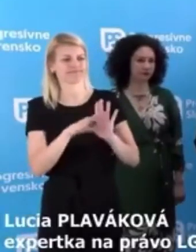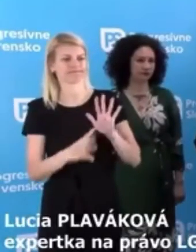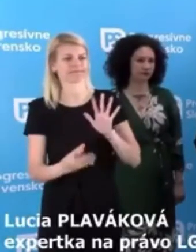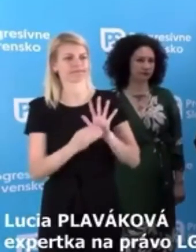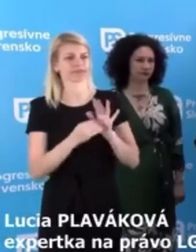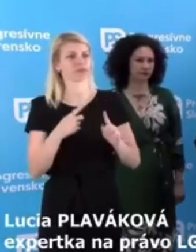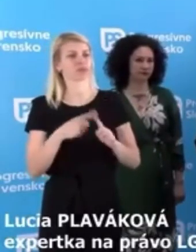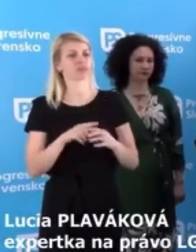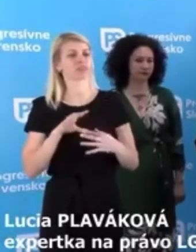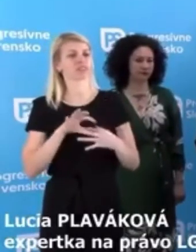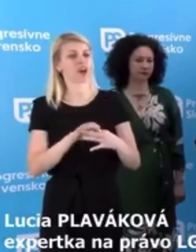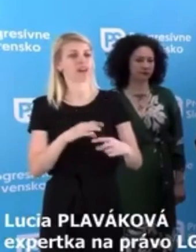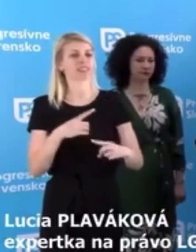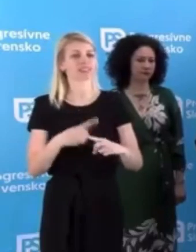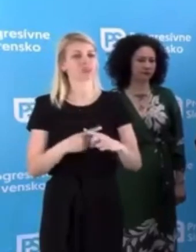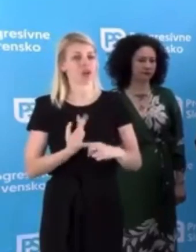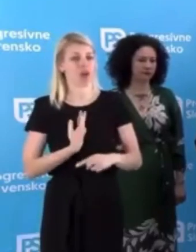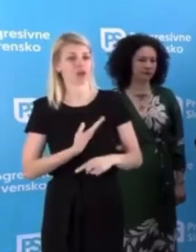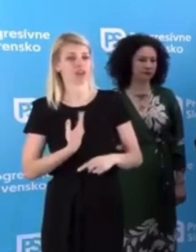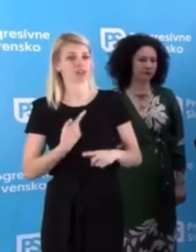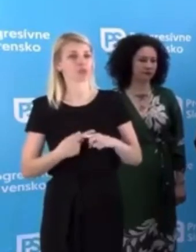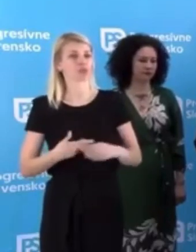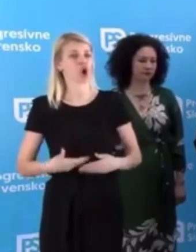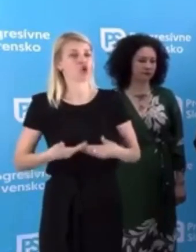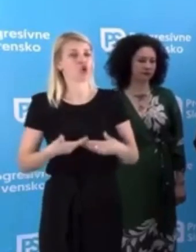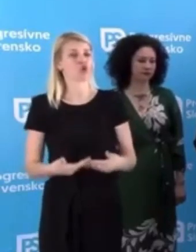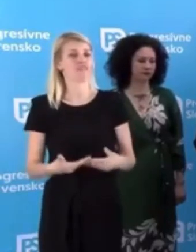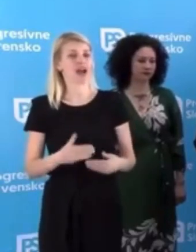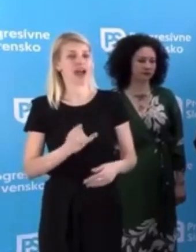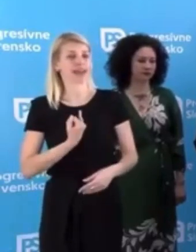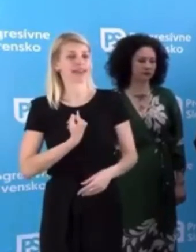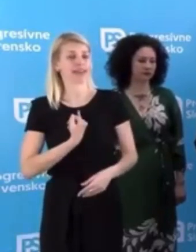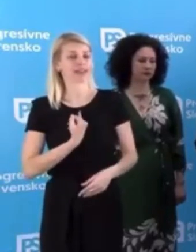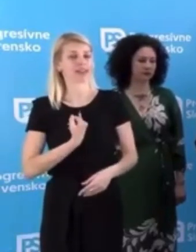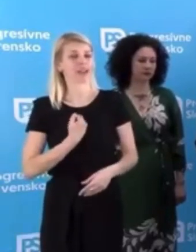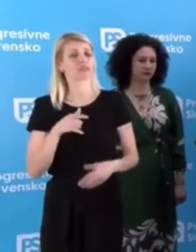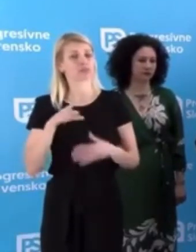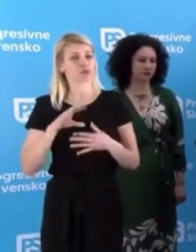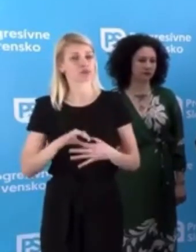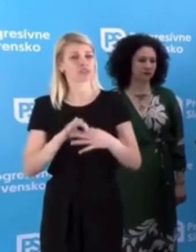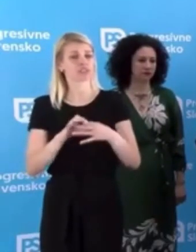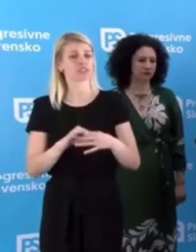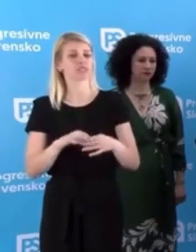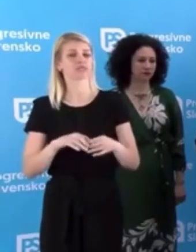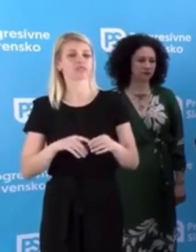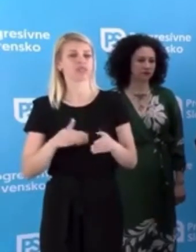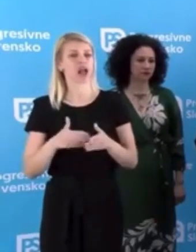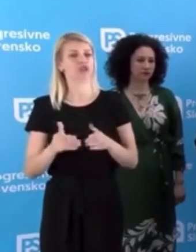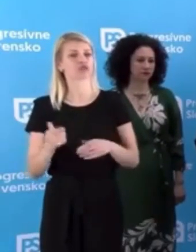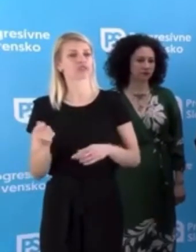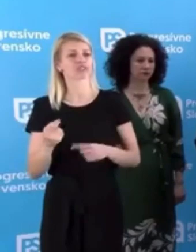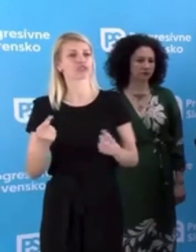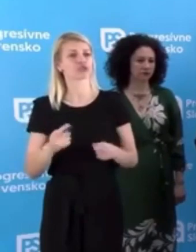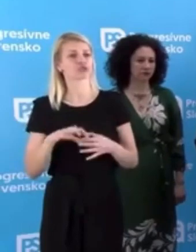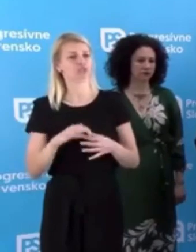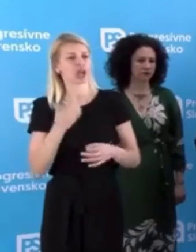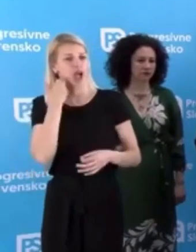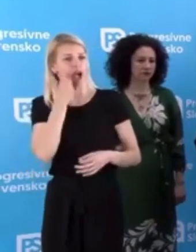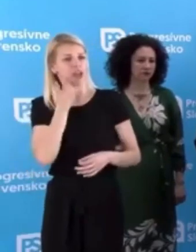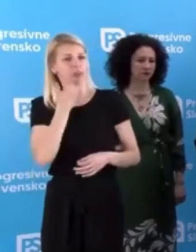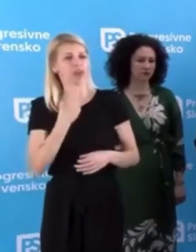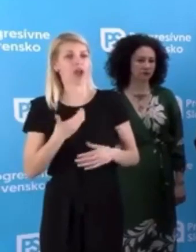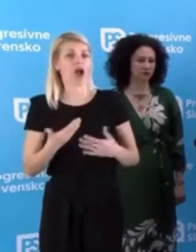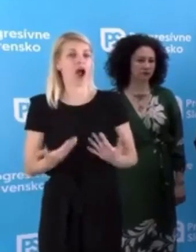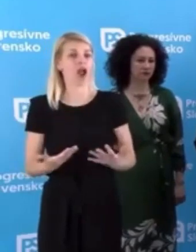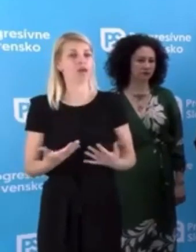doplnenie vzťahovej a sexuálnej orientácie a rodovej identity k ostatným dôvodom trestného činu hanobenia a rodovej identity ako